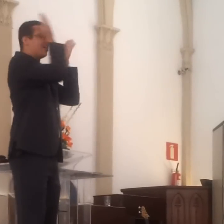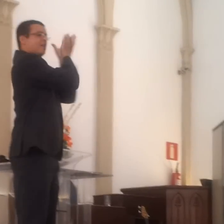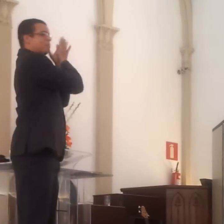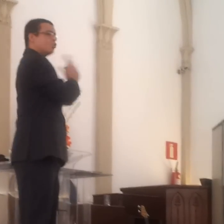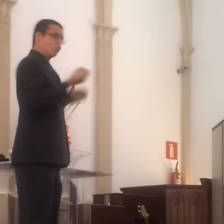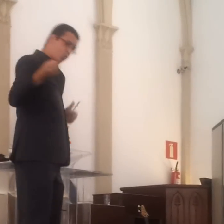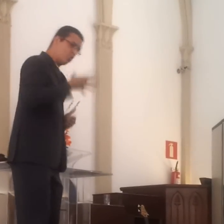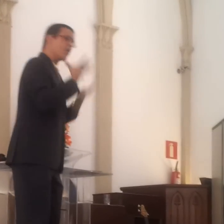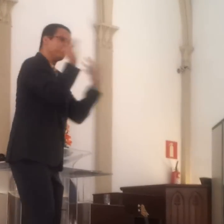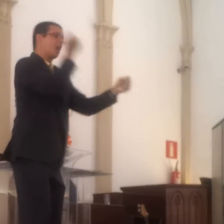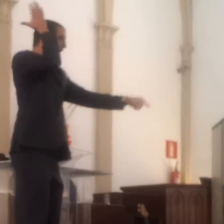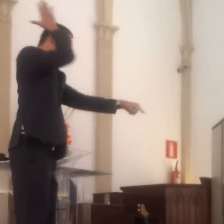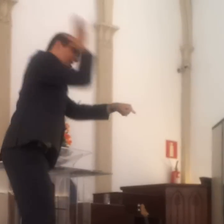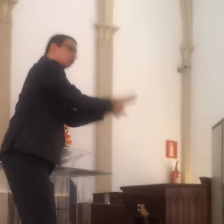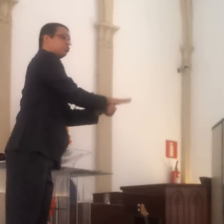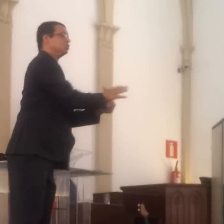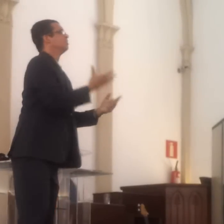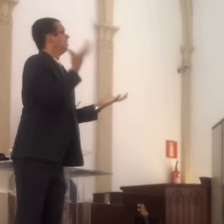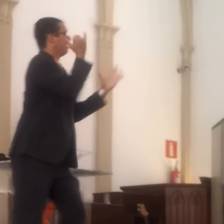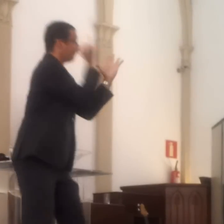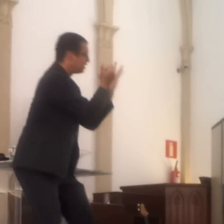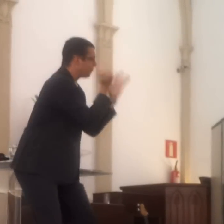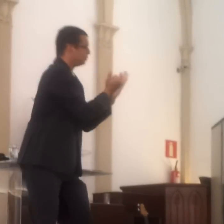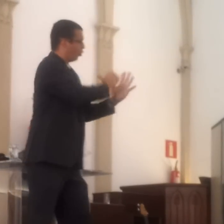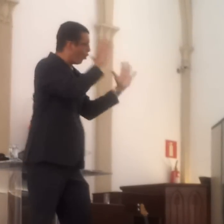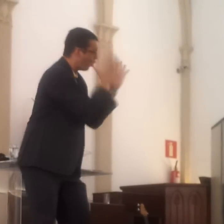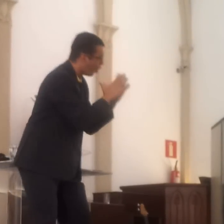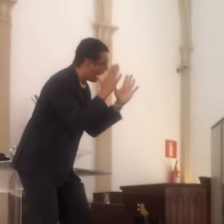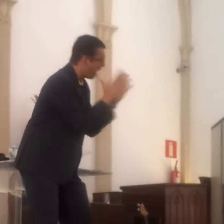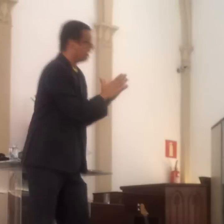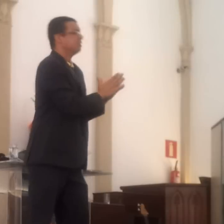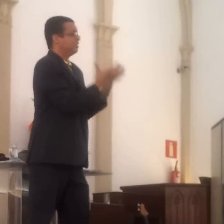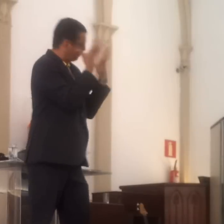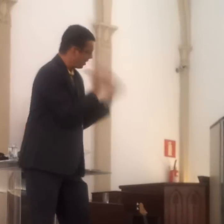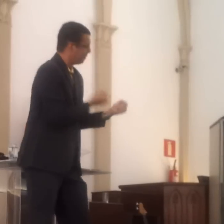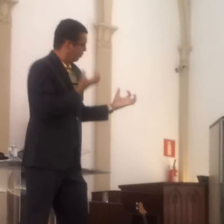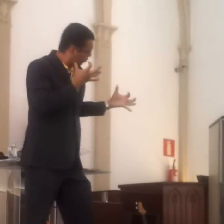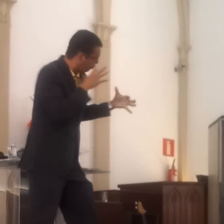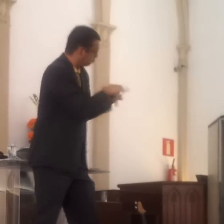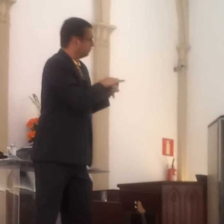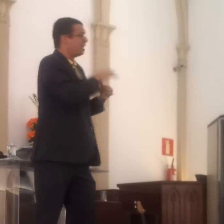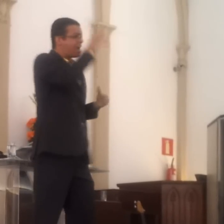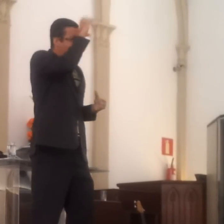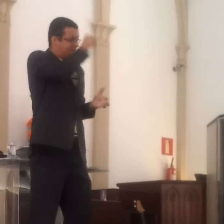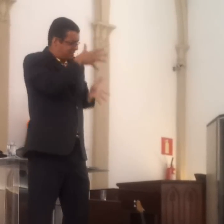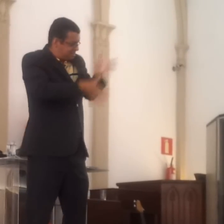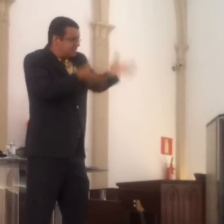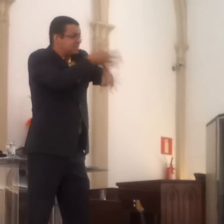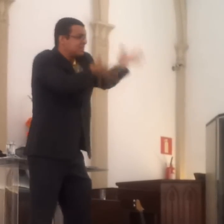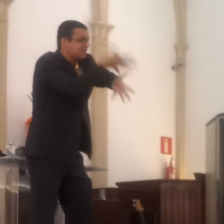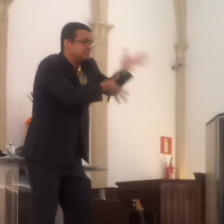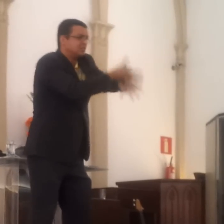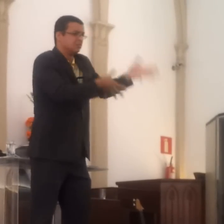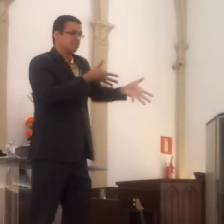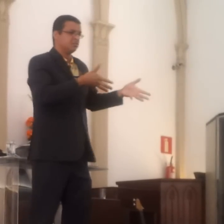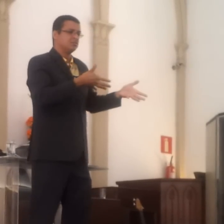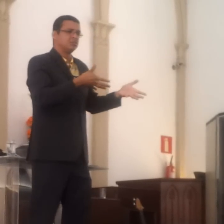ter uma nova vida começar agora na hora que Deus te ajuda o que você fez com a oração o que você fez com